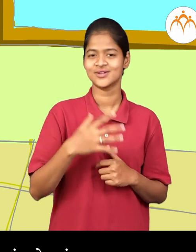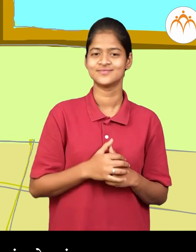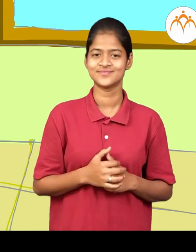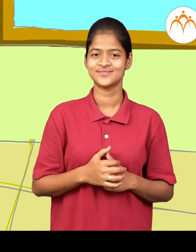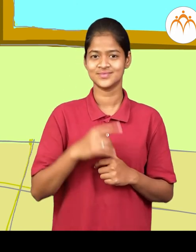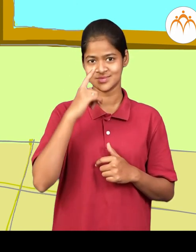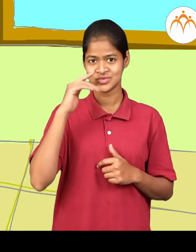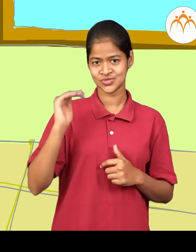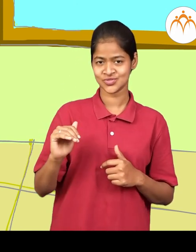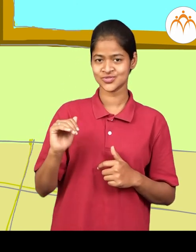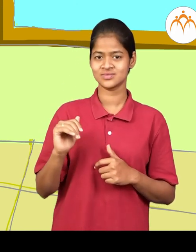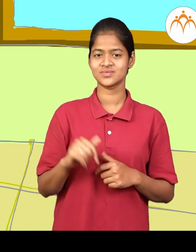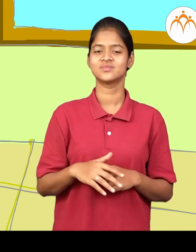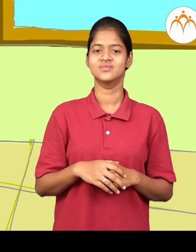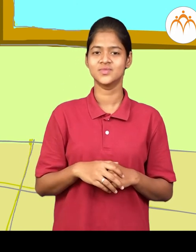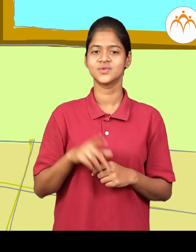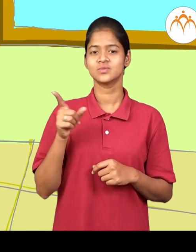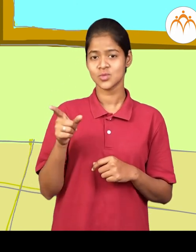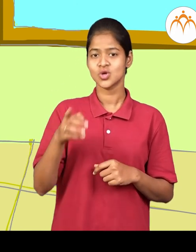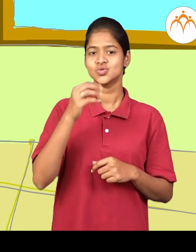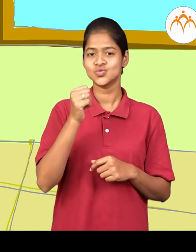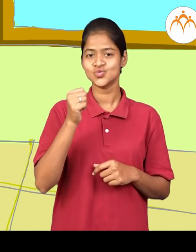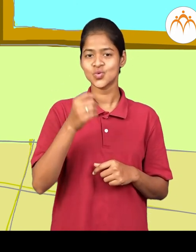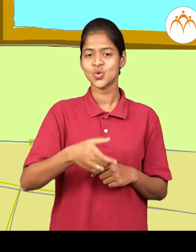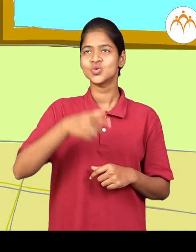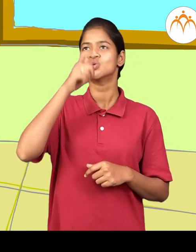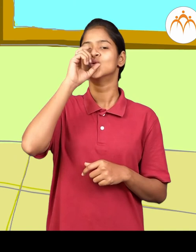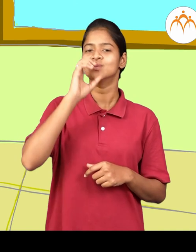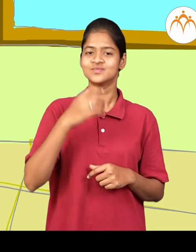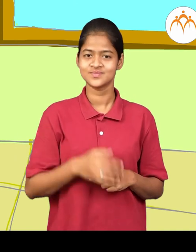एक मुलगी दूध कप दफ्तर पेंसिल